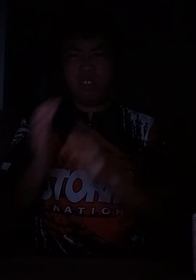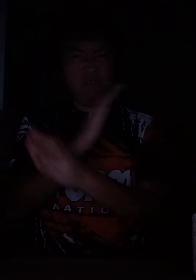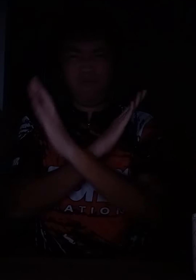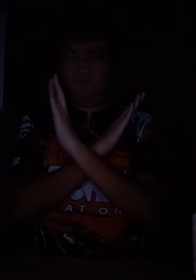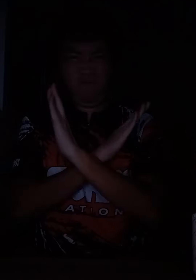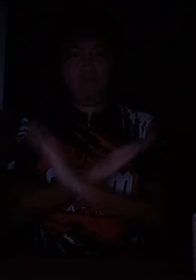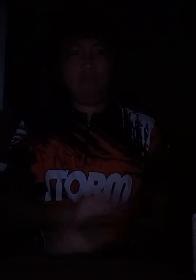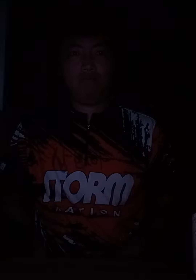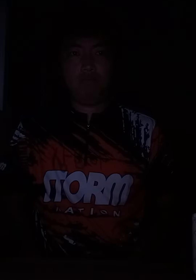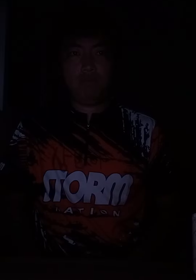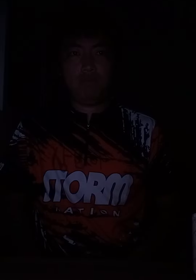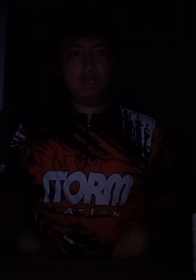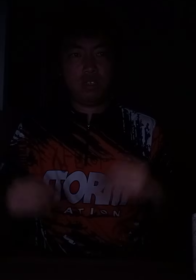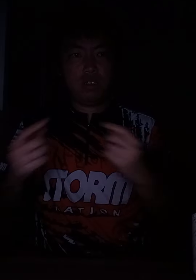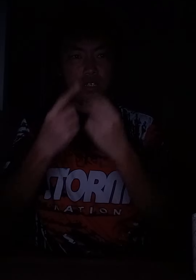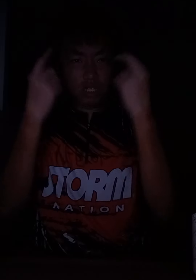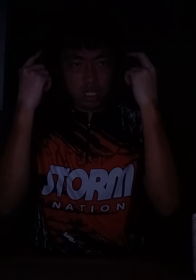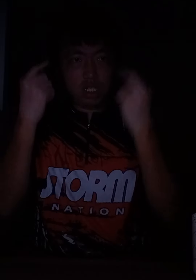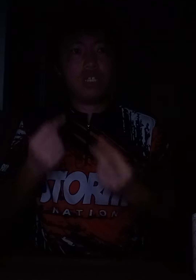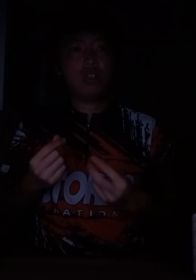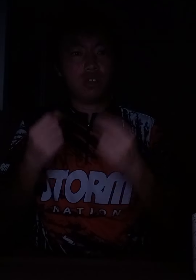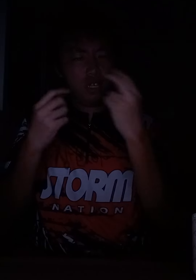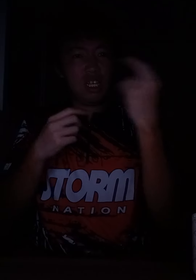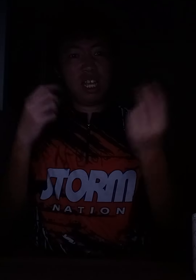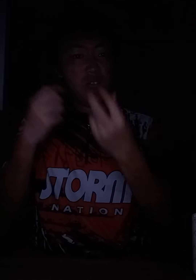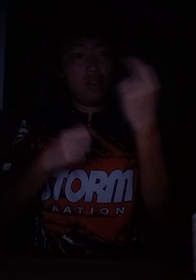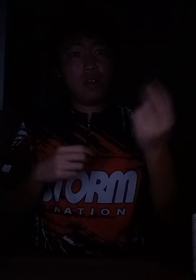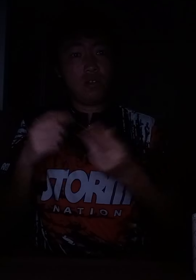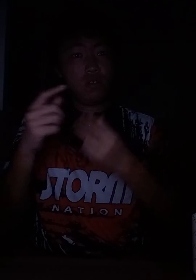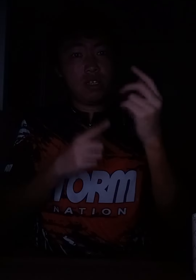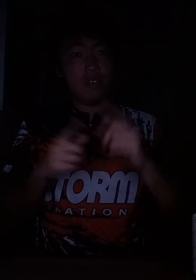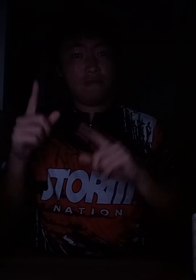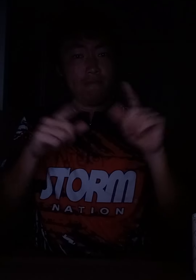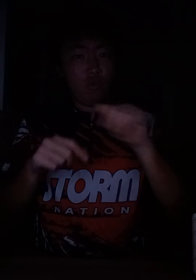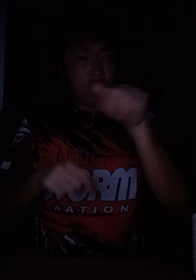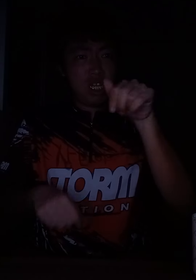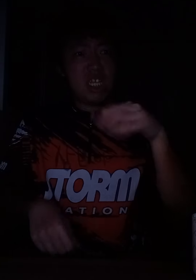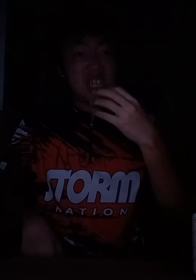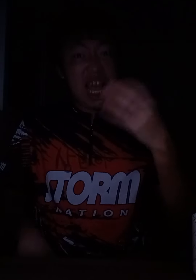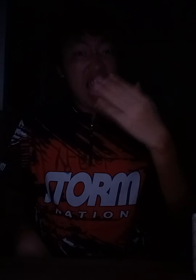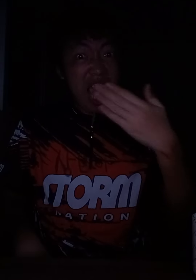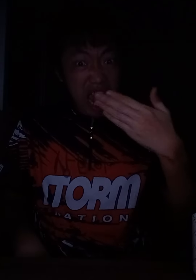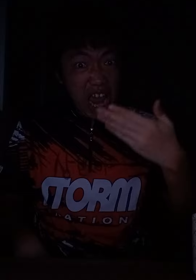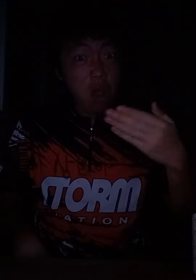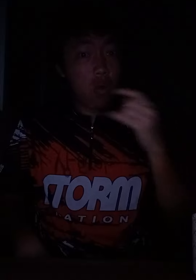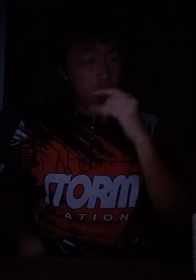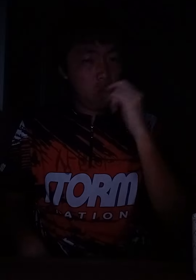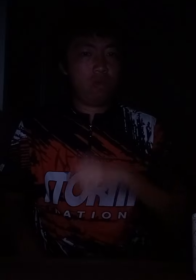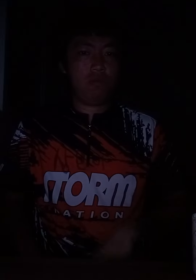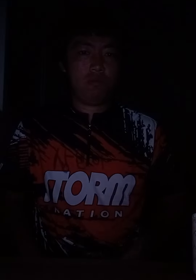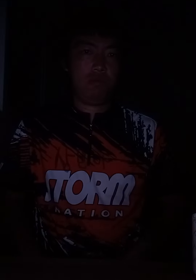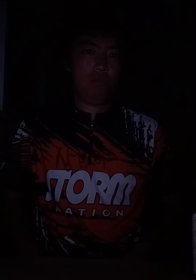않았습니다. 마스크를 빼고 사방팔에 창문이나 의자나 복도 이런데 침을 다 뱉어 놓으셨더라고요.